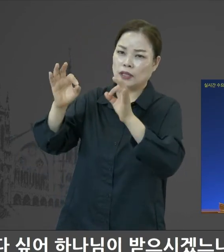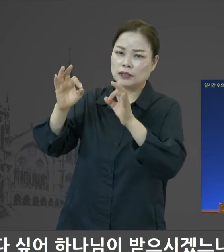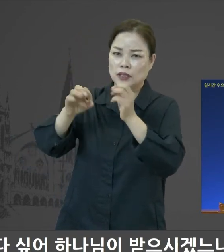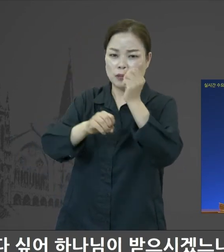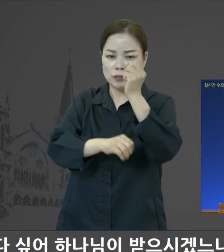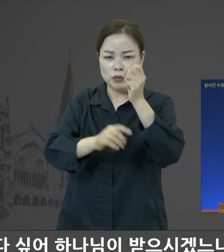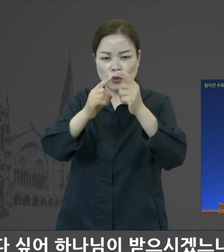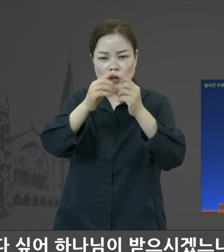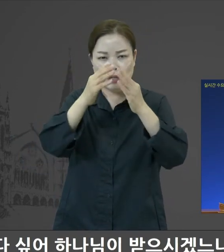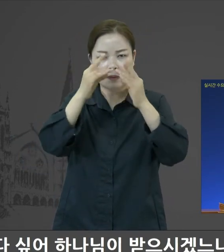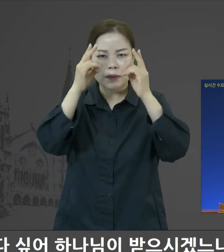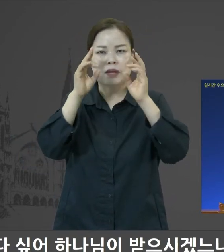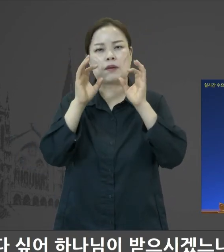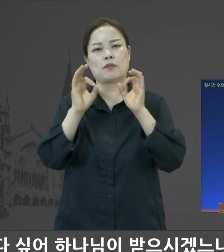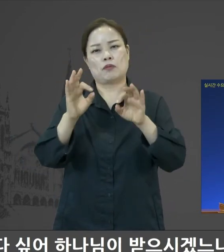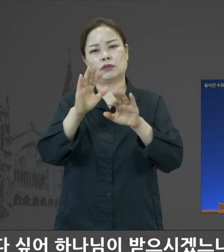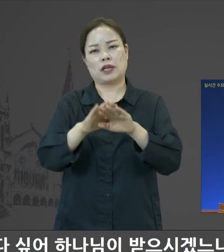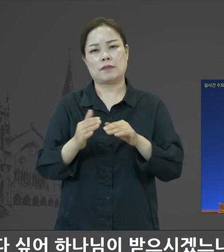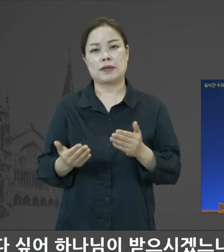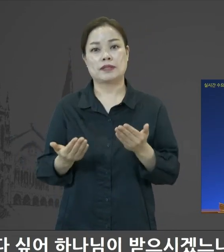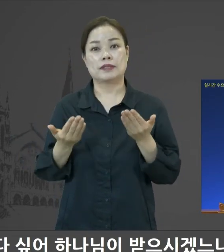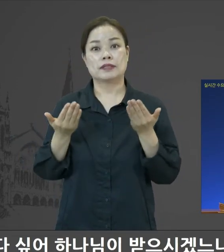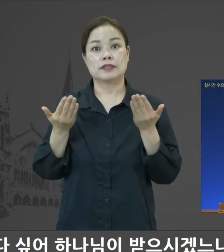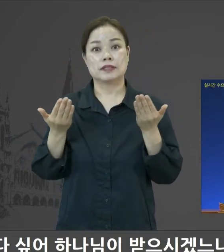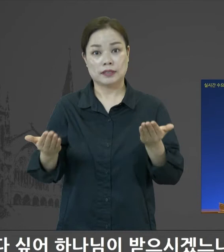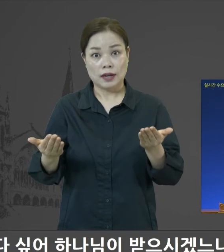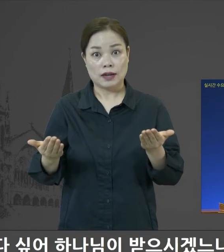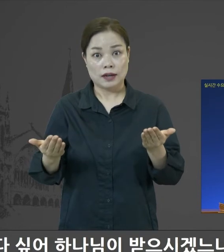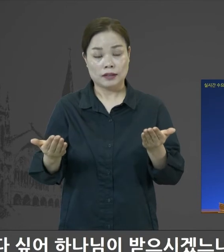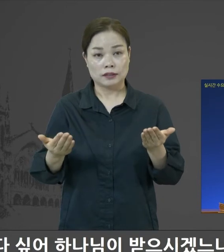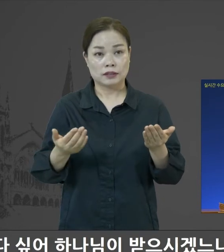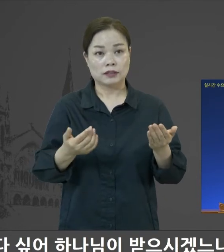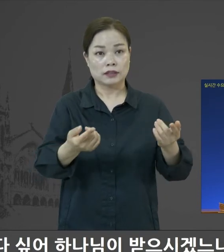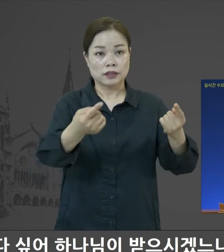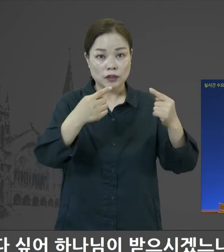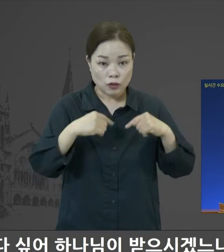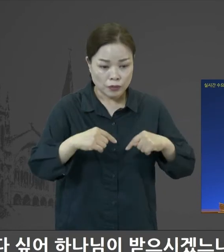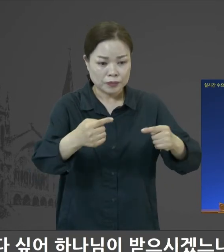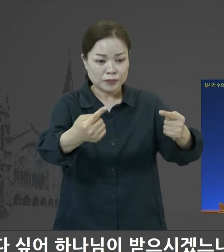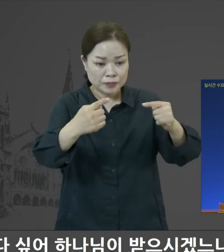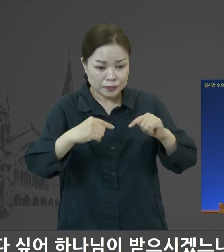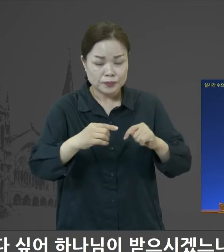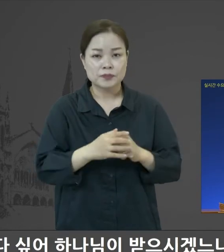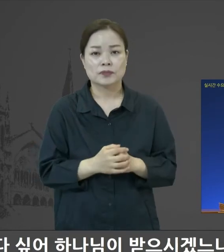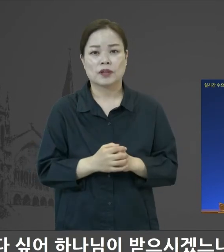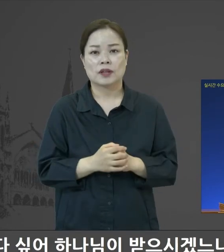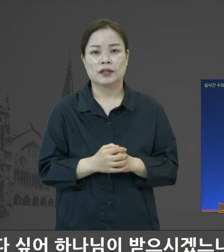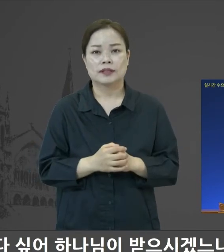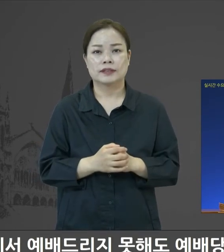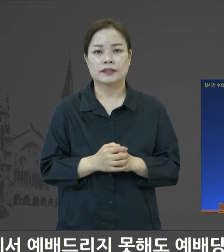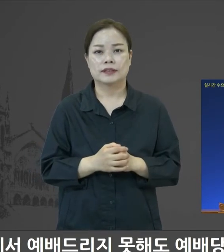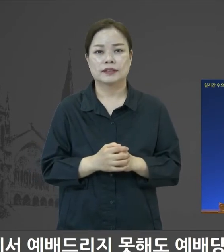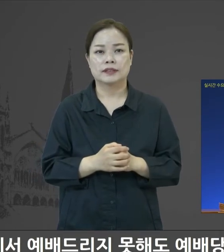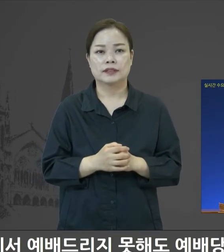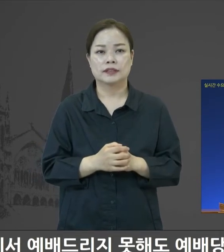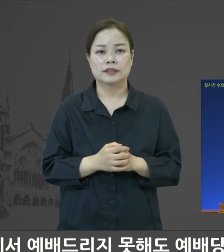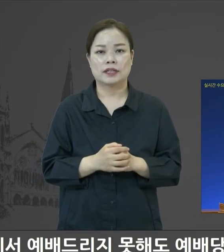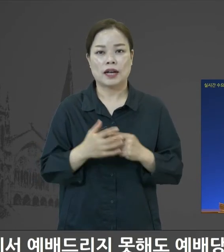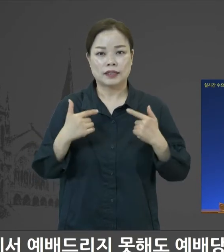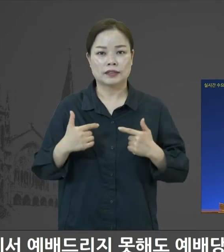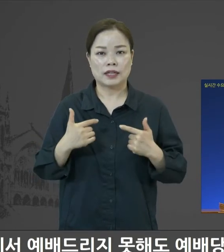예배 드리자, 그렇게 오셨어요. 늘 예배 드리던 그 복장이